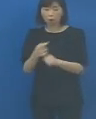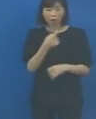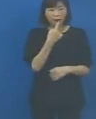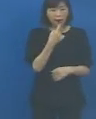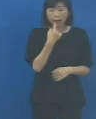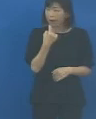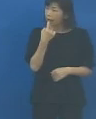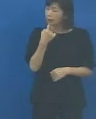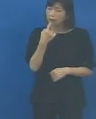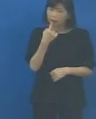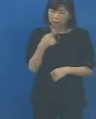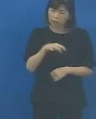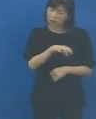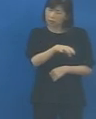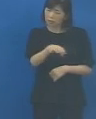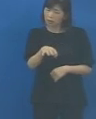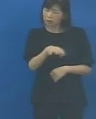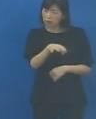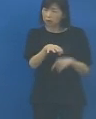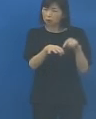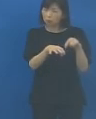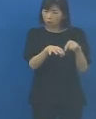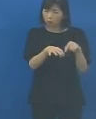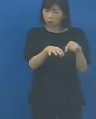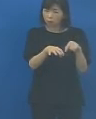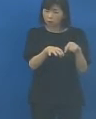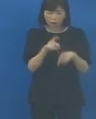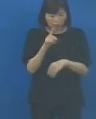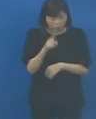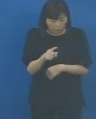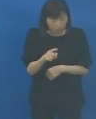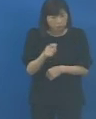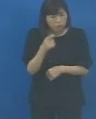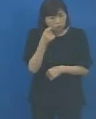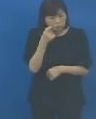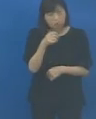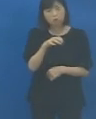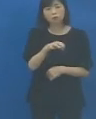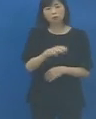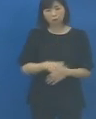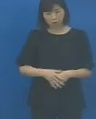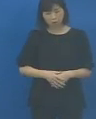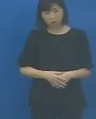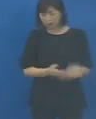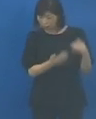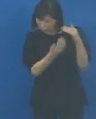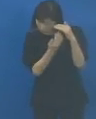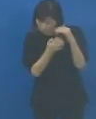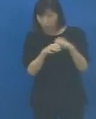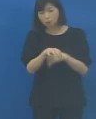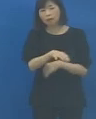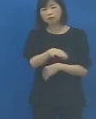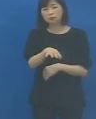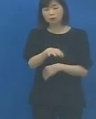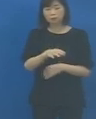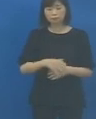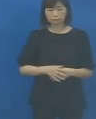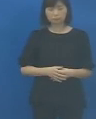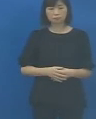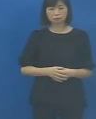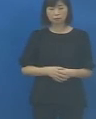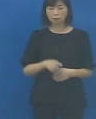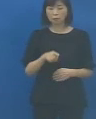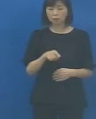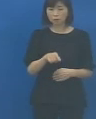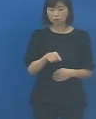く塗ってあるあたりというのはなかなか目視ができない、ちょっと地形的にできないところなんですね。でこの、な